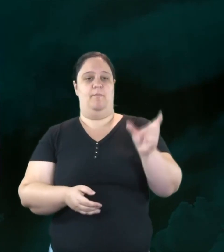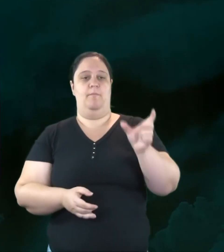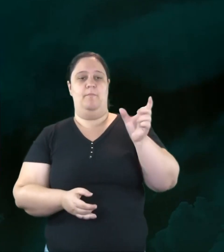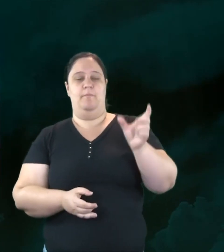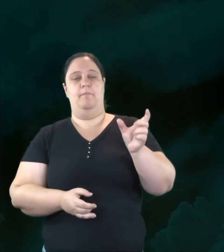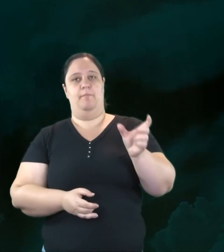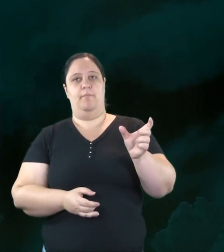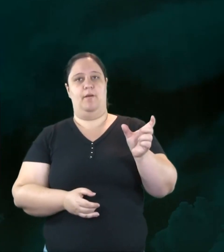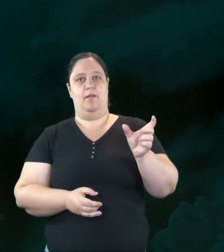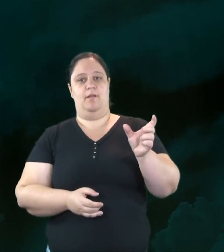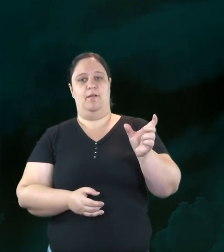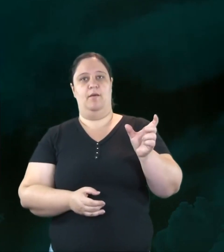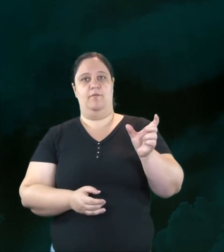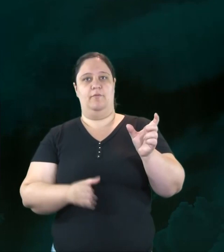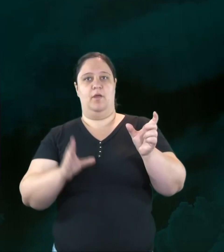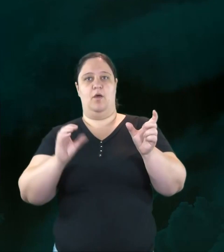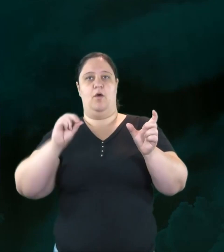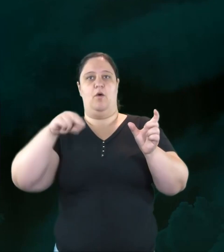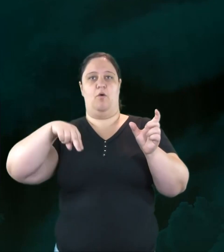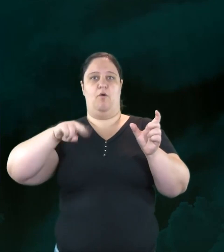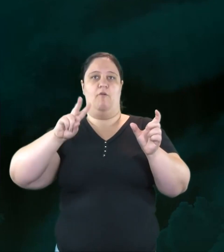em grego é